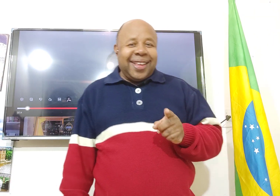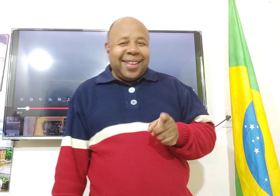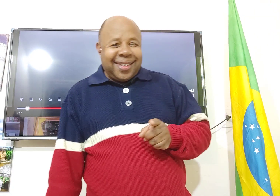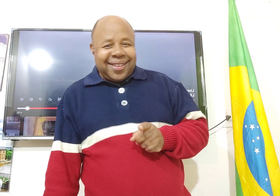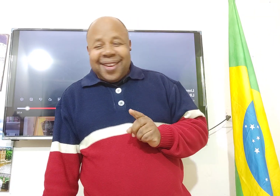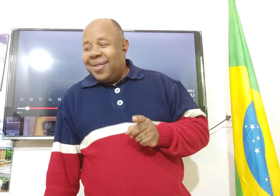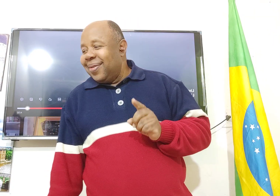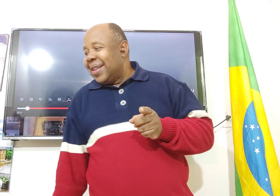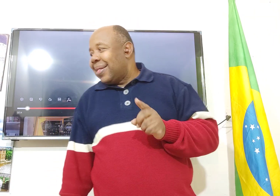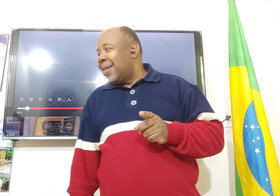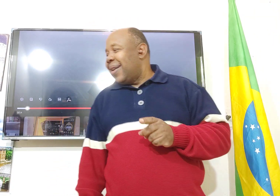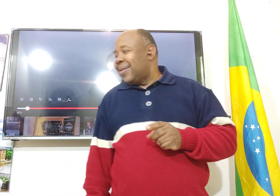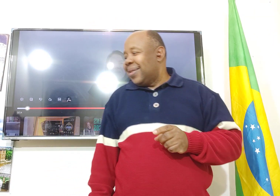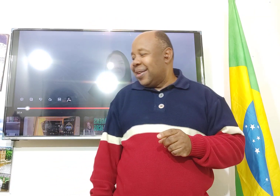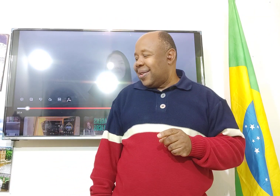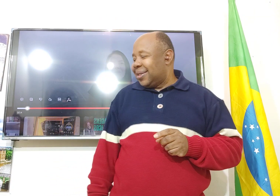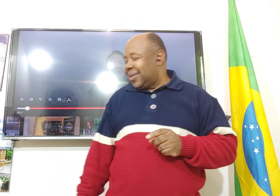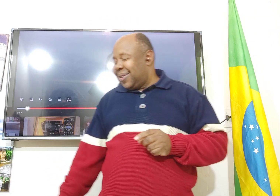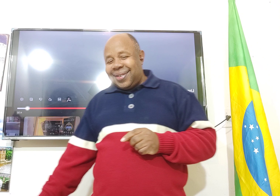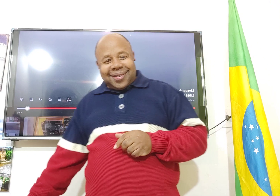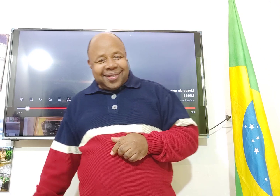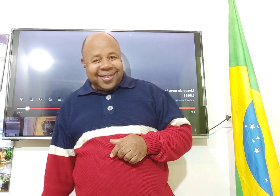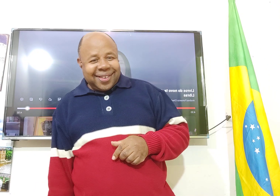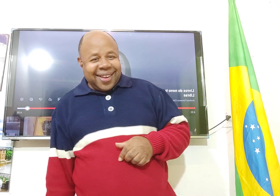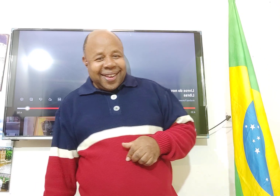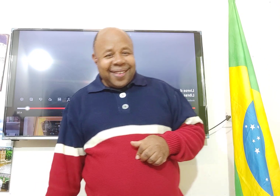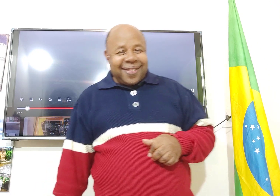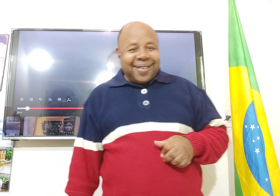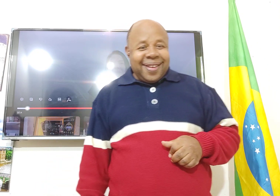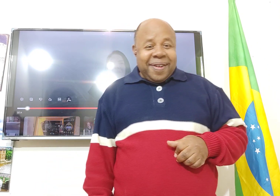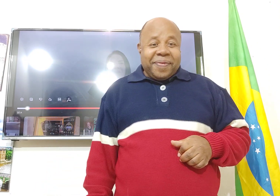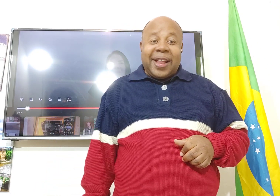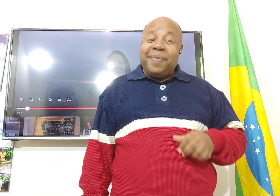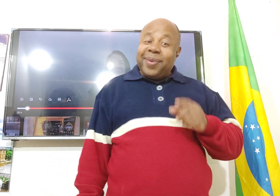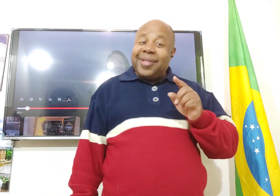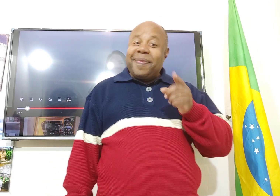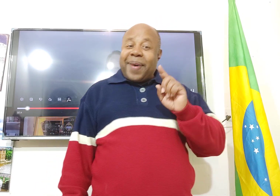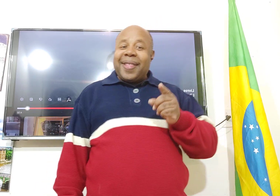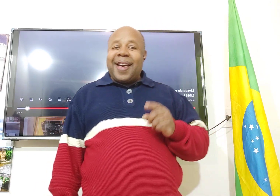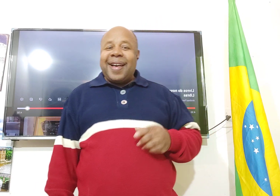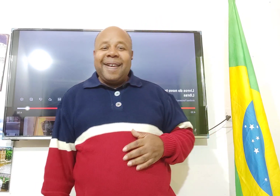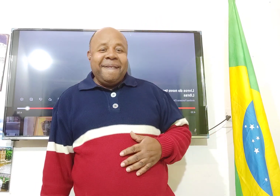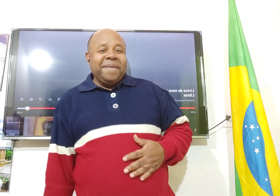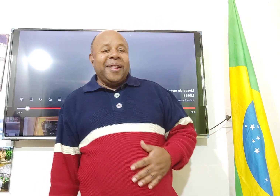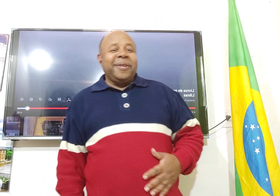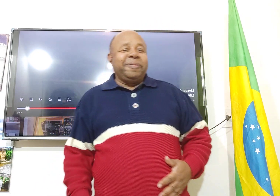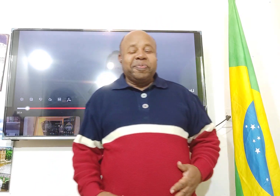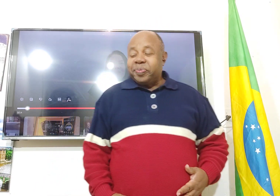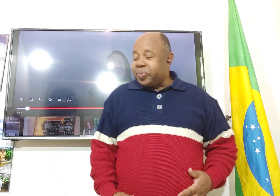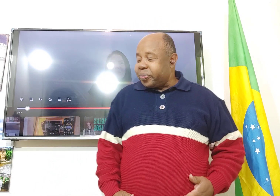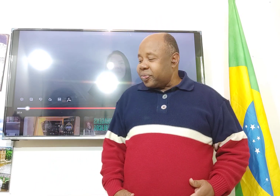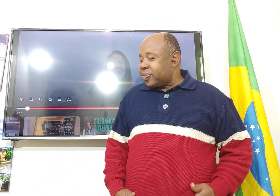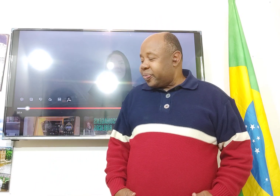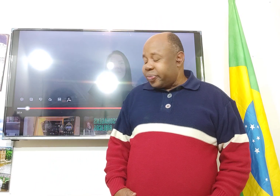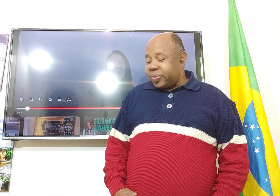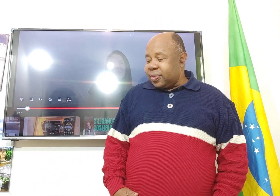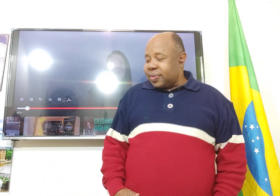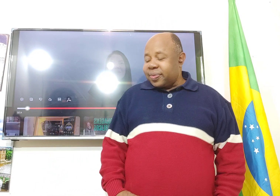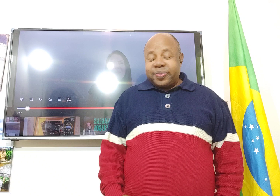falei. Não dá certo esse negócio. Viu? Falei pra você parar, entendeu?